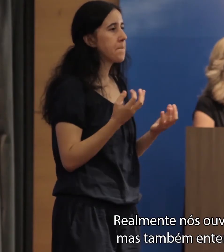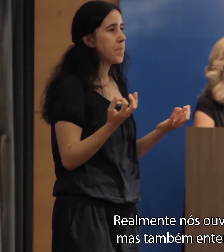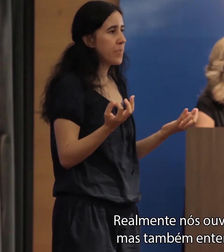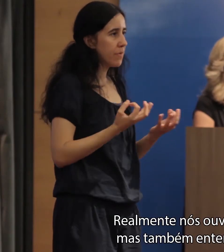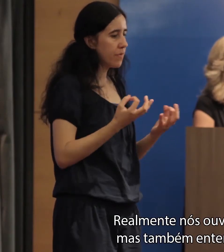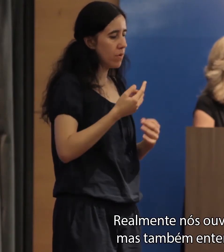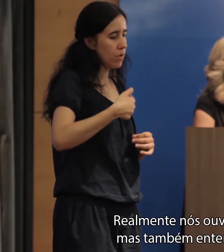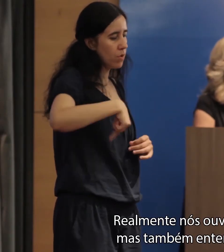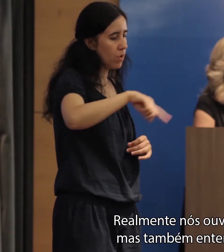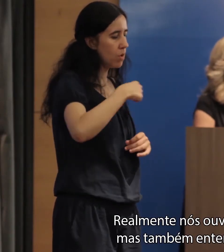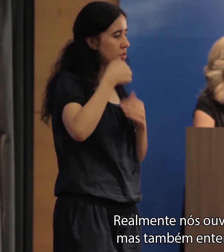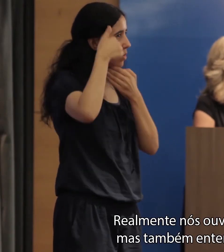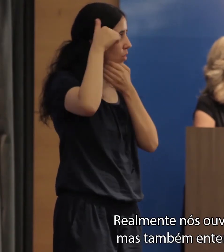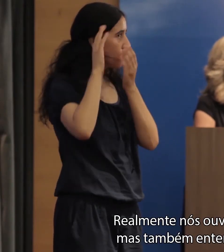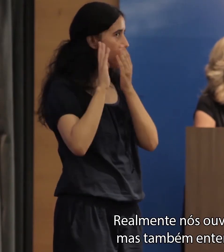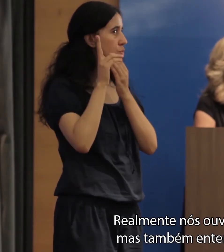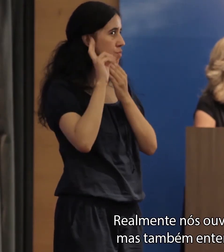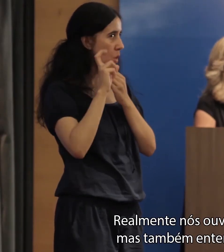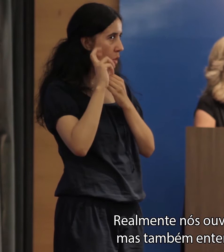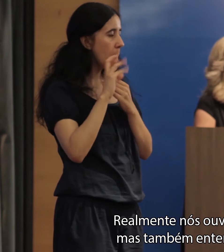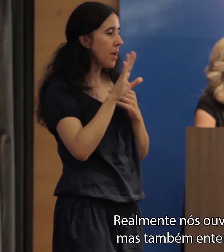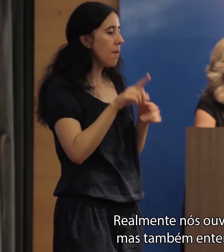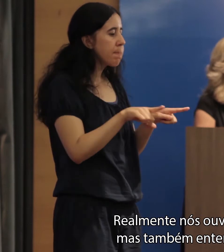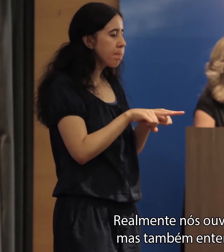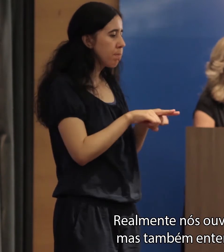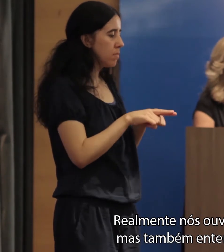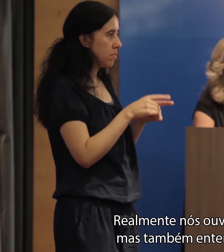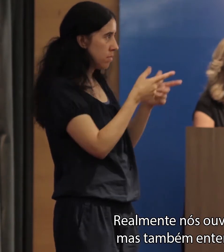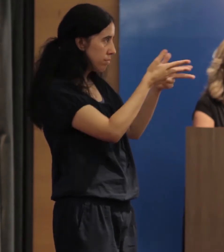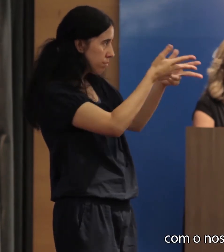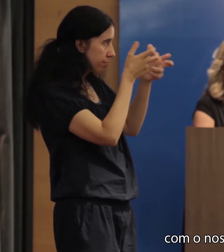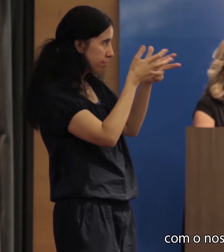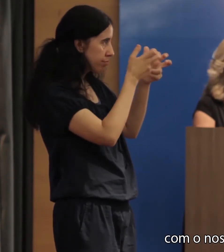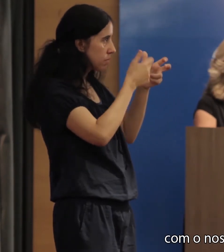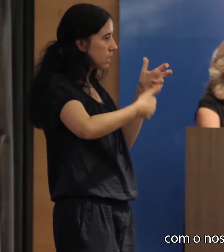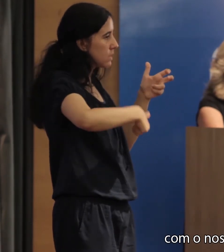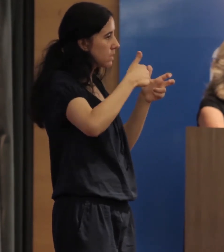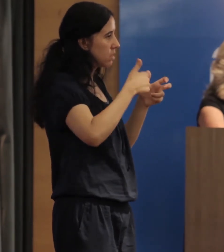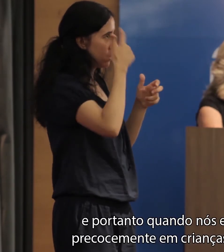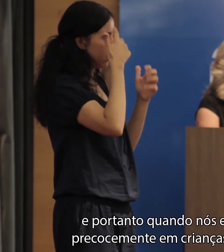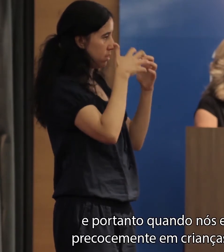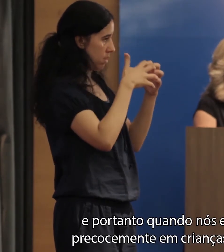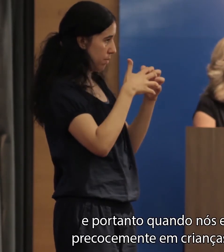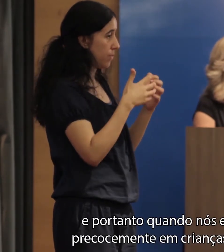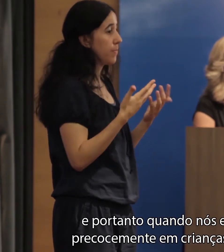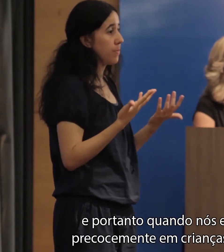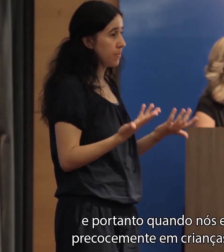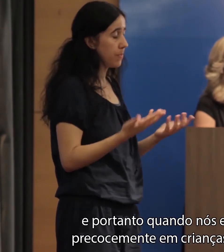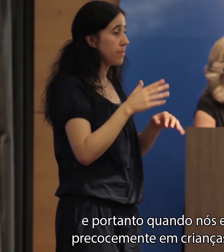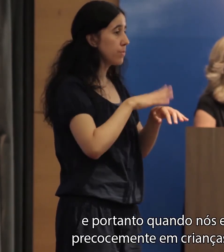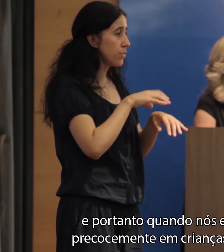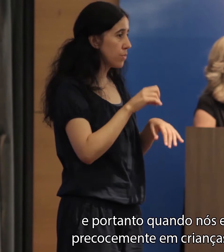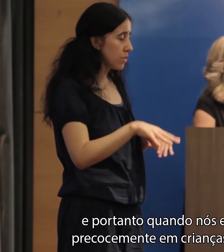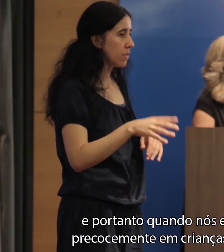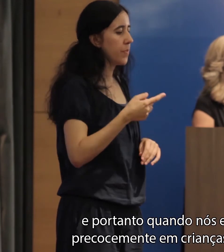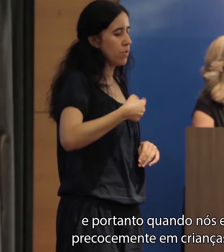Realmente, nós ouvimos com o ouvido, mas também entendemos, sobretudo, com o nosso cérebro. E, portanto, quando